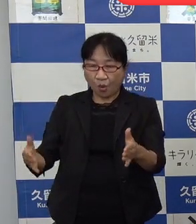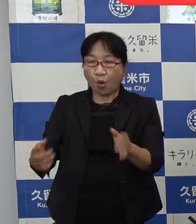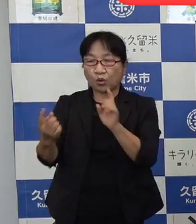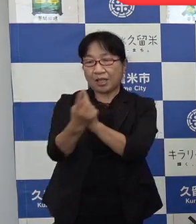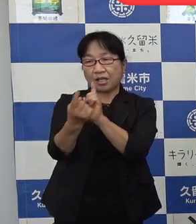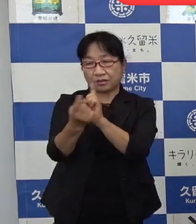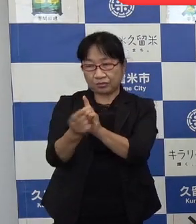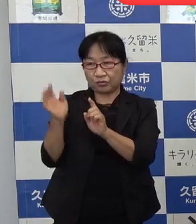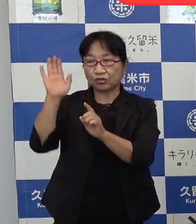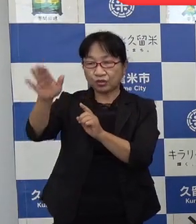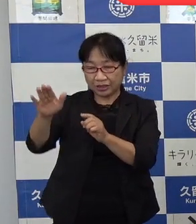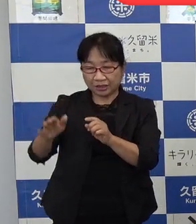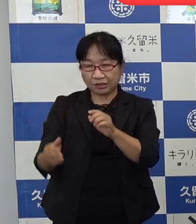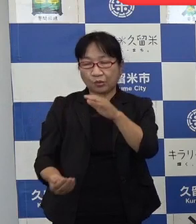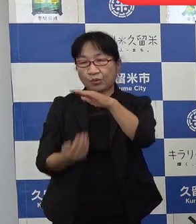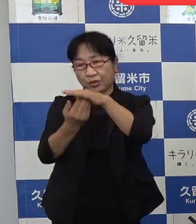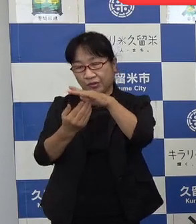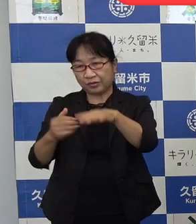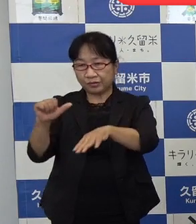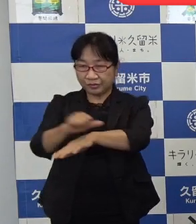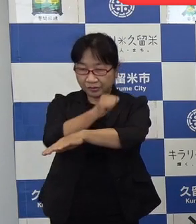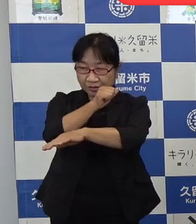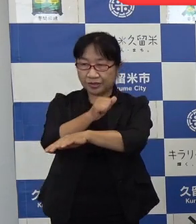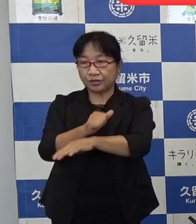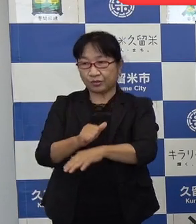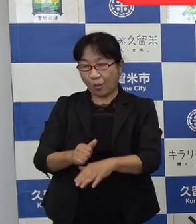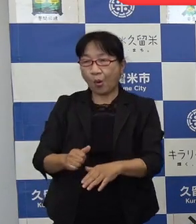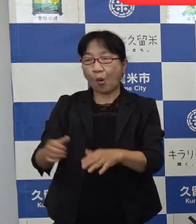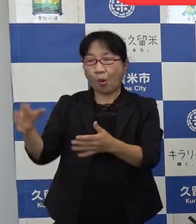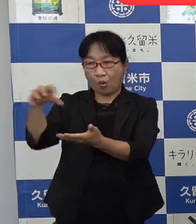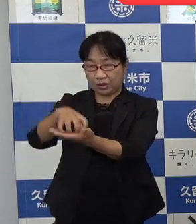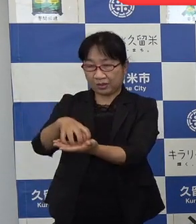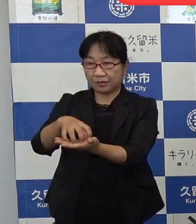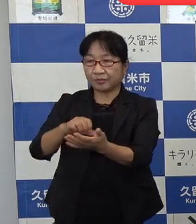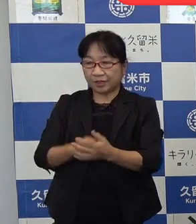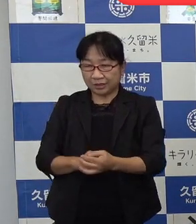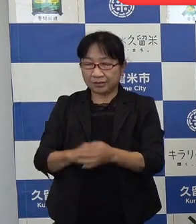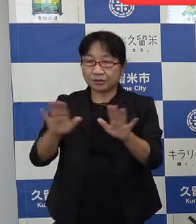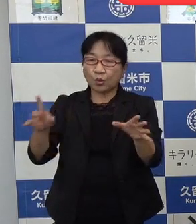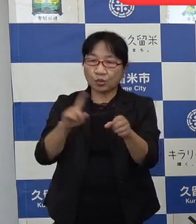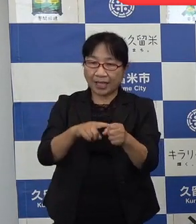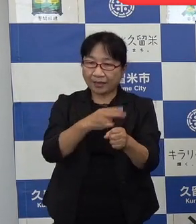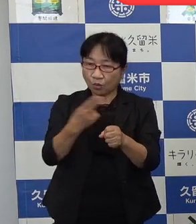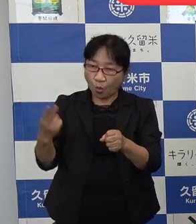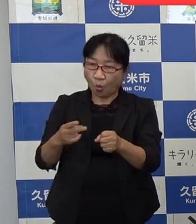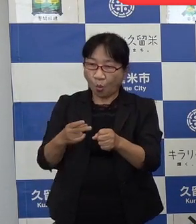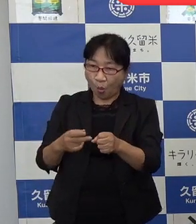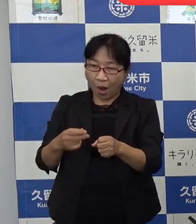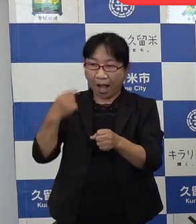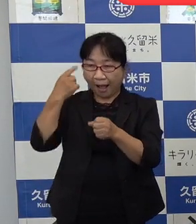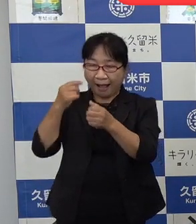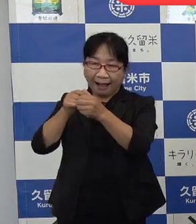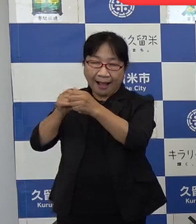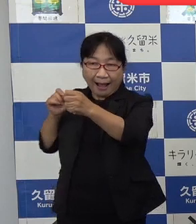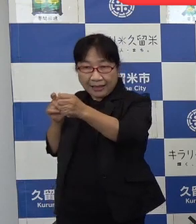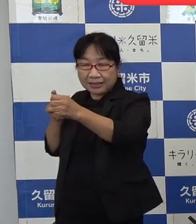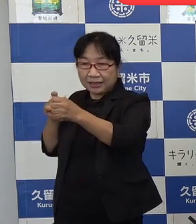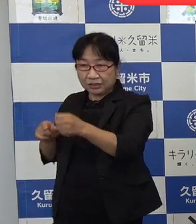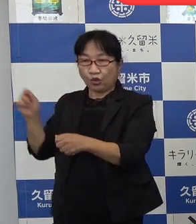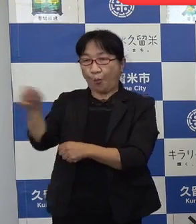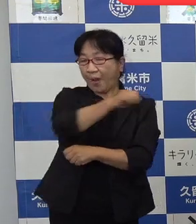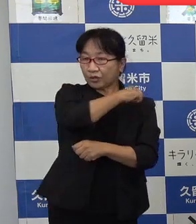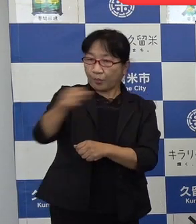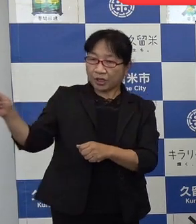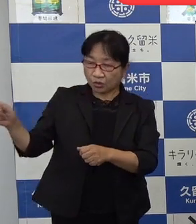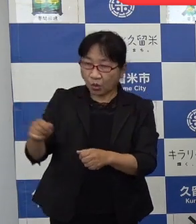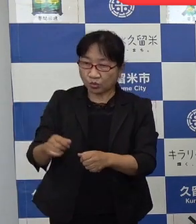クストトップアスリートを創設をいたしております。今年度はアーチェリーとバドミントンでジュニア